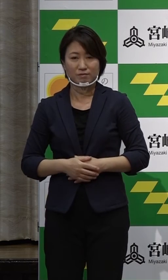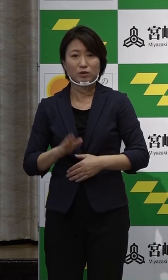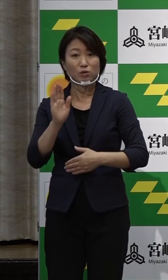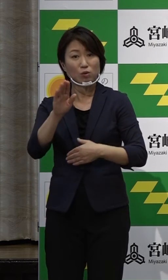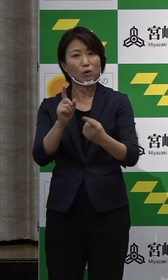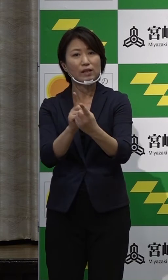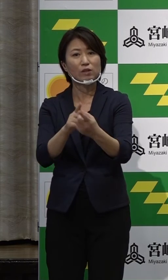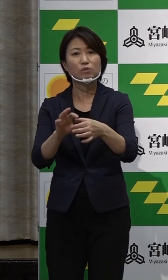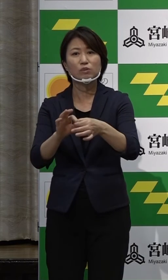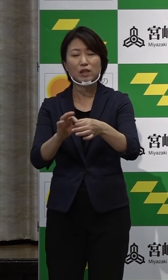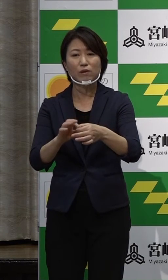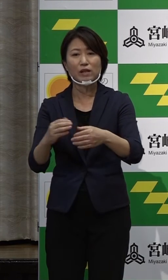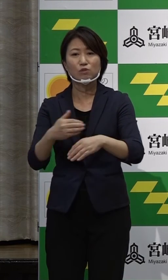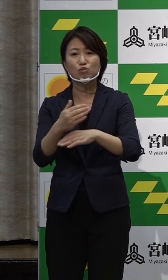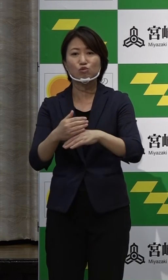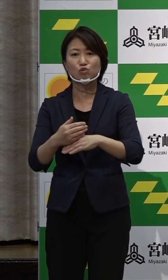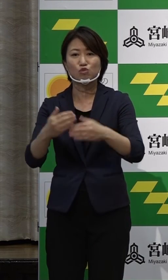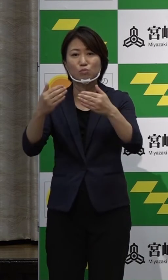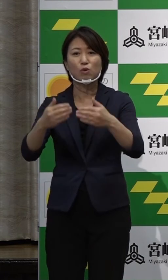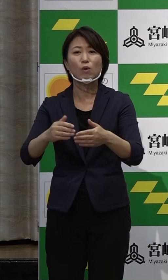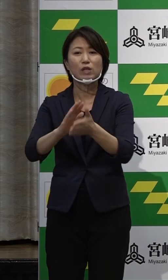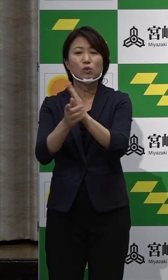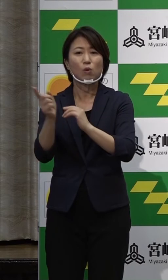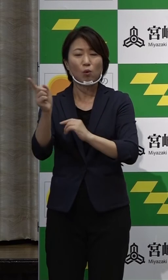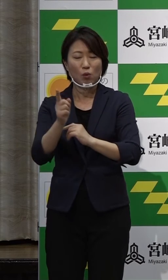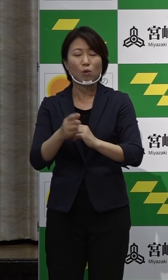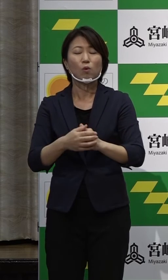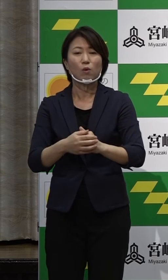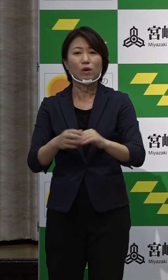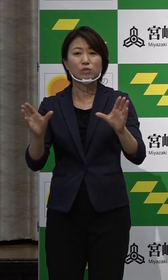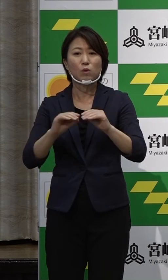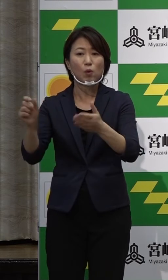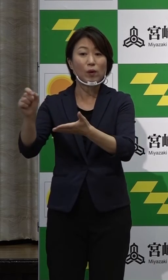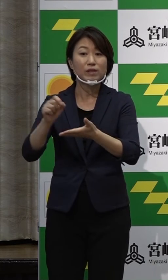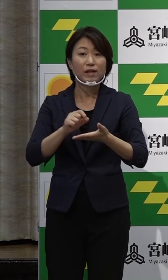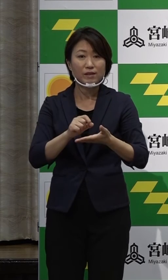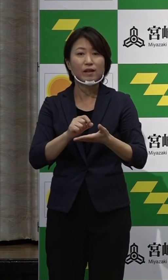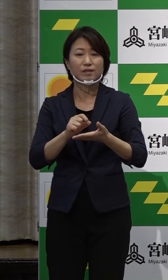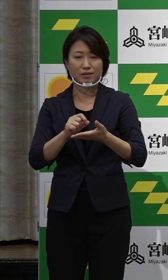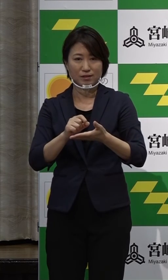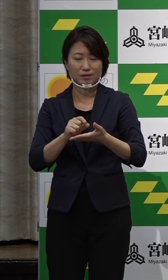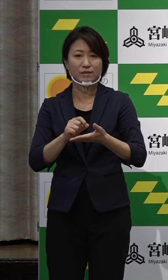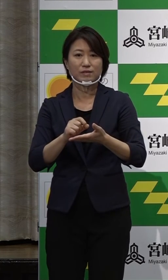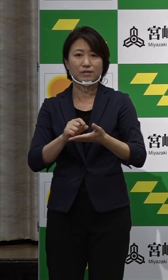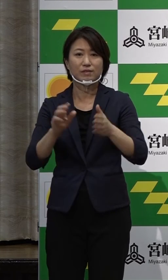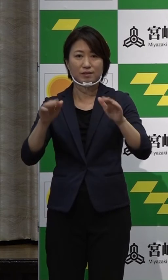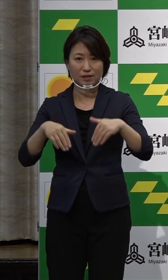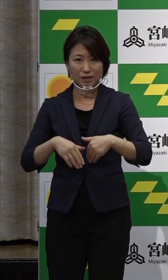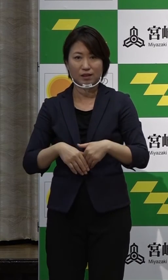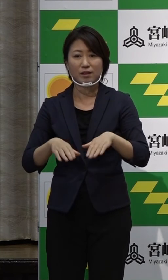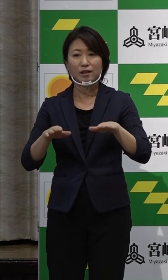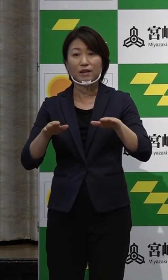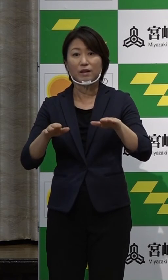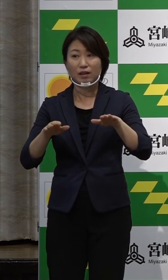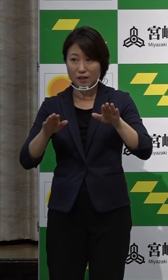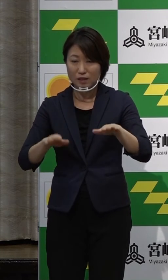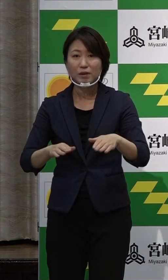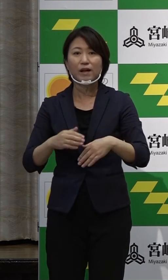ては、随時九州防衛局からも情報をいただいておったところでありますが、今大事なこと